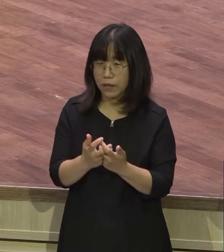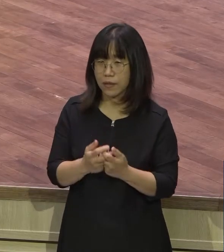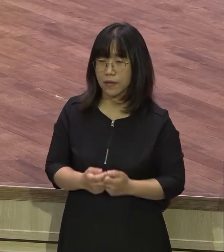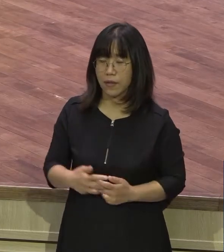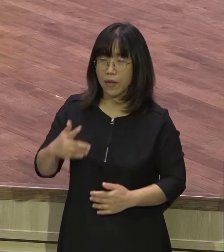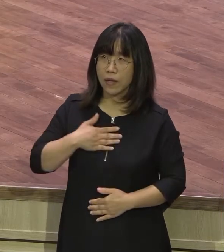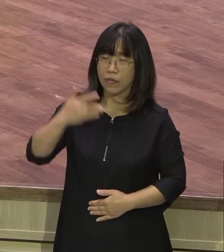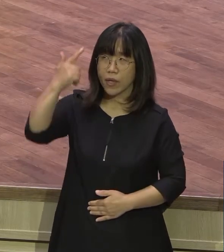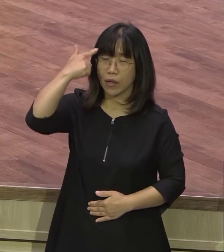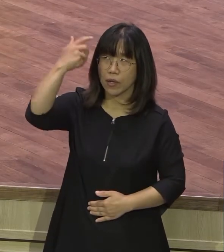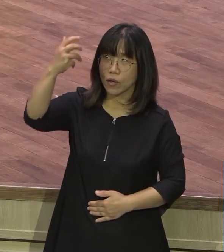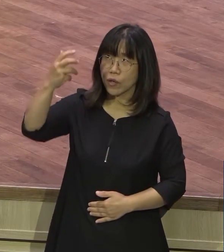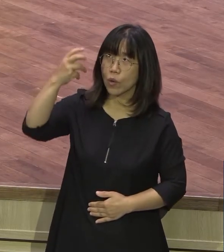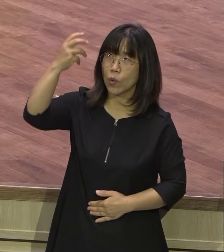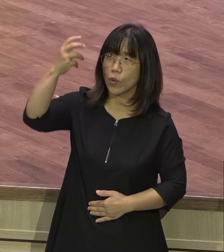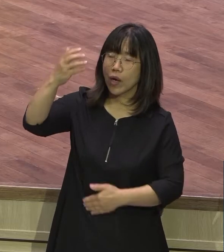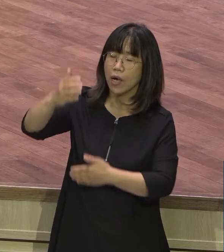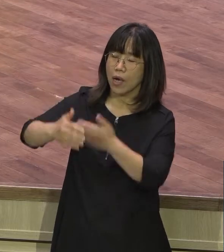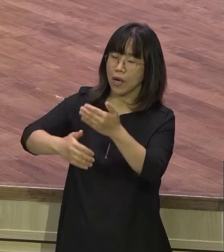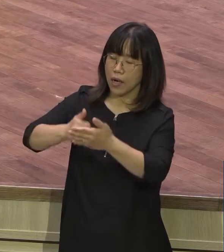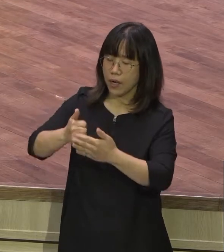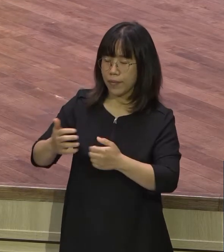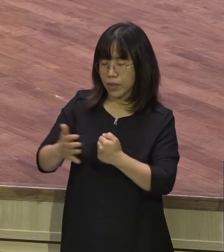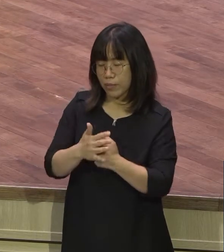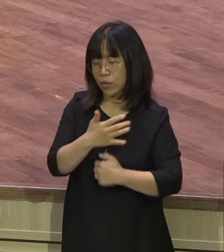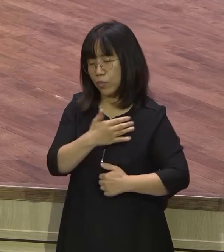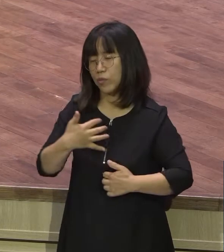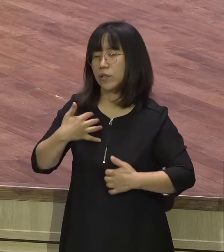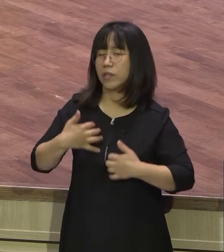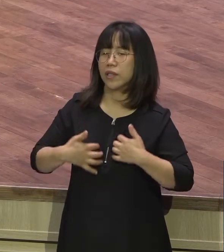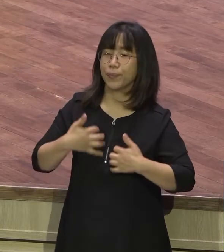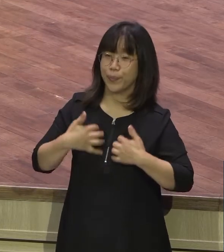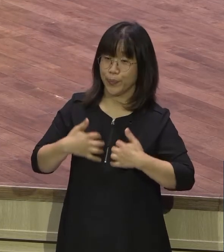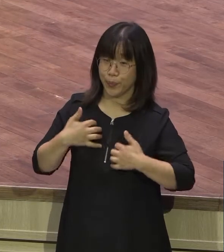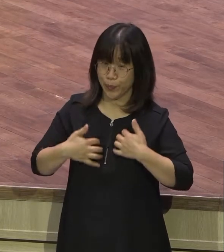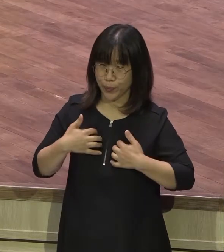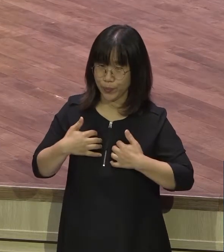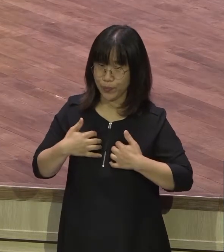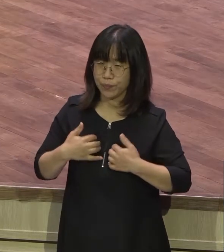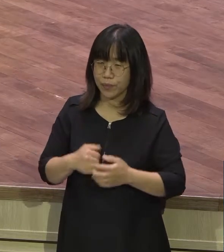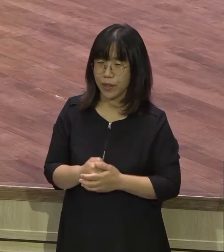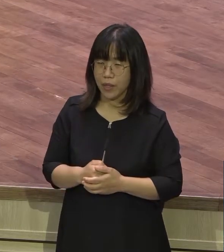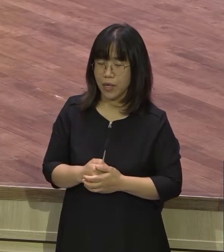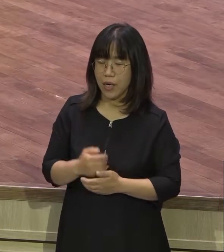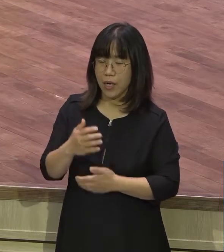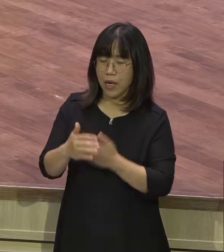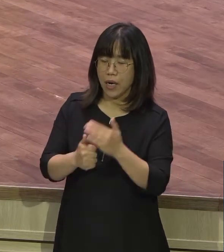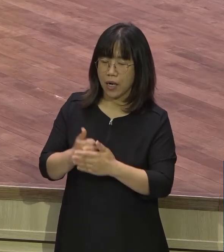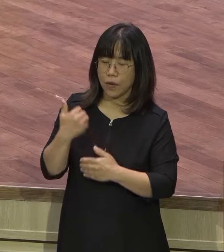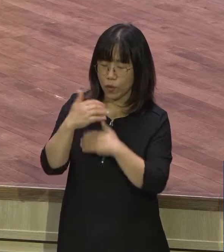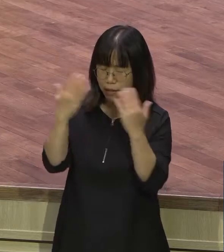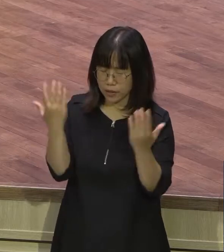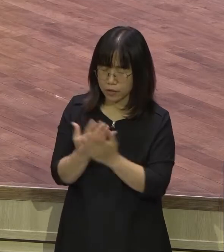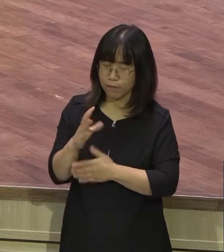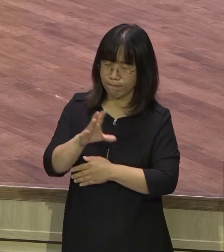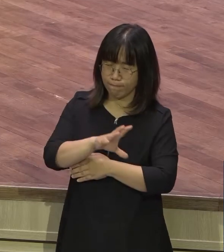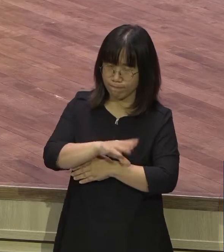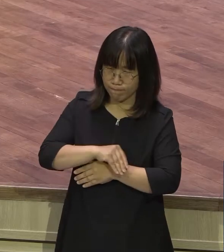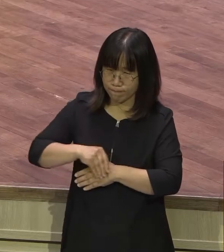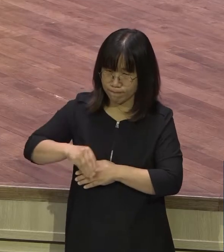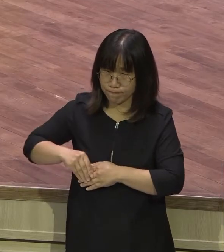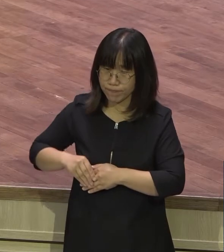영혼이 성령으로 완전히 그렇게 젖구나. 젖어지는 이것이 그리스도의